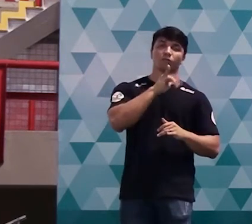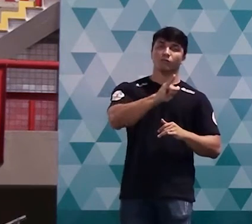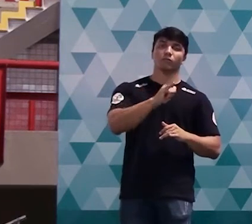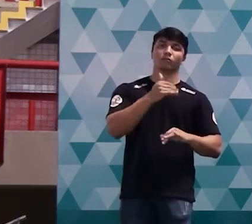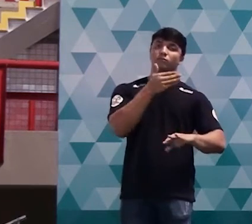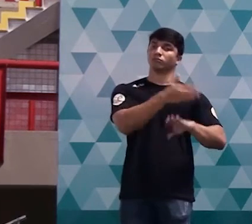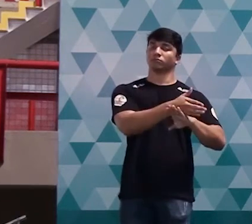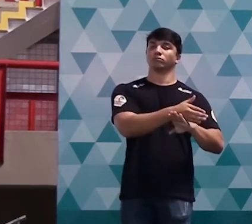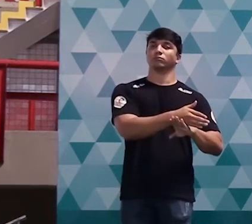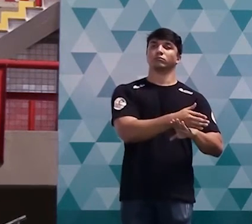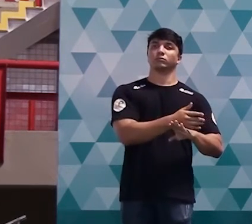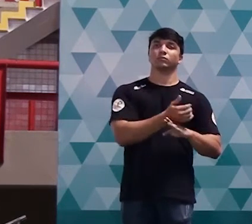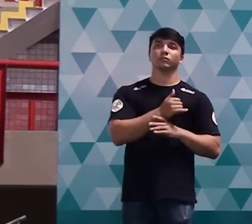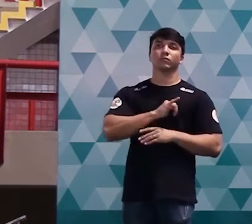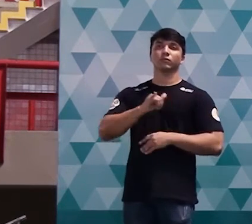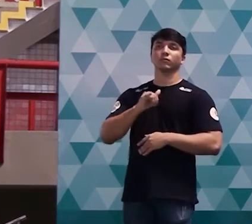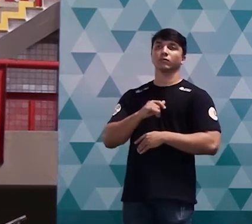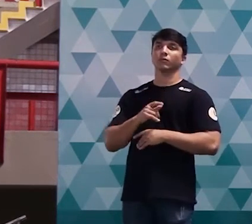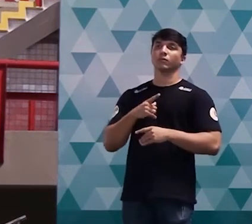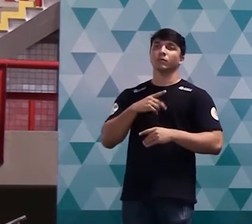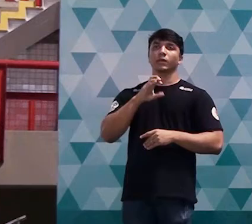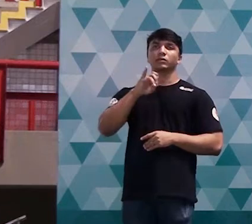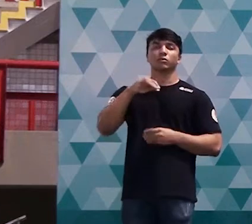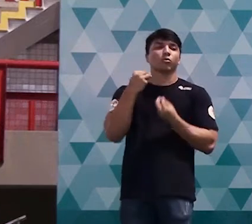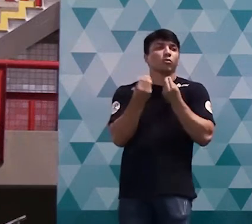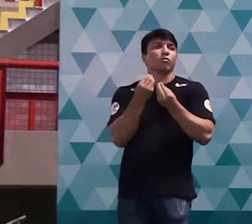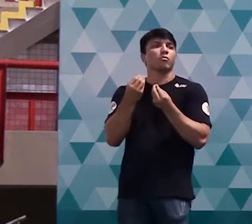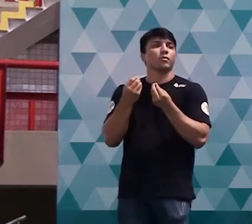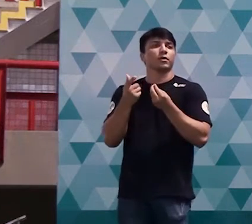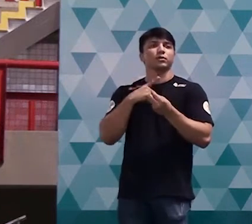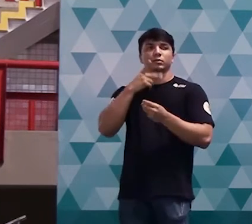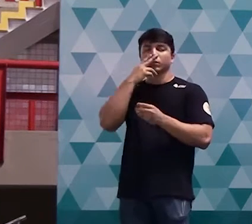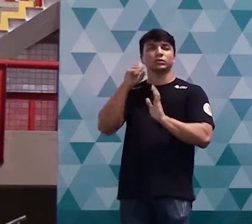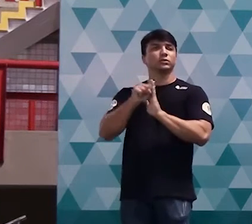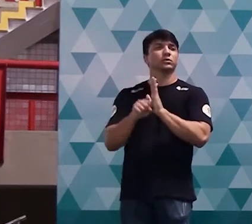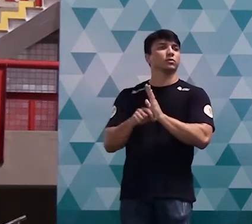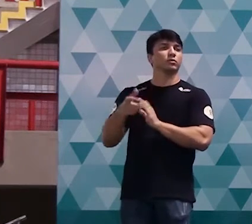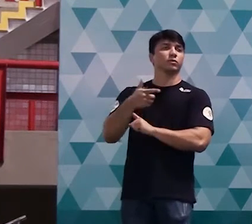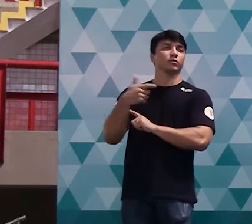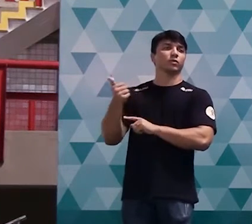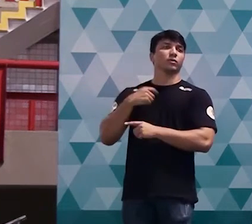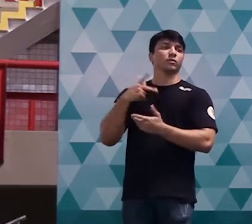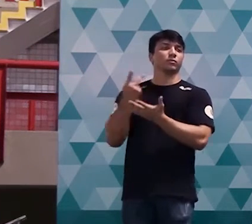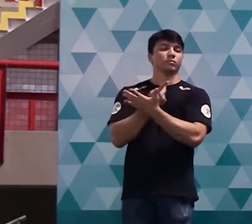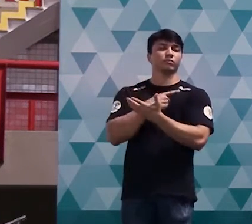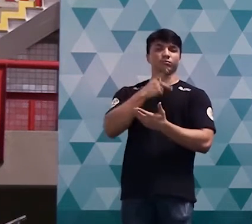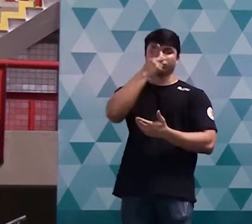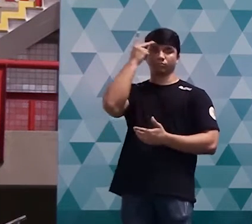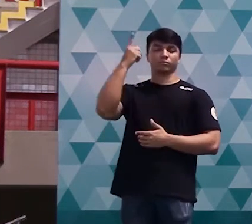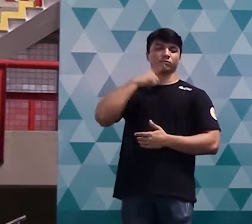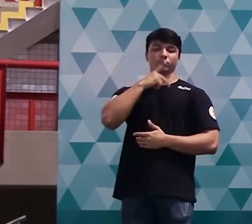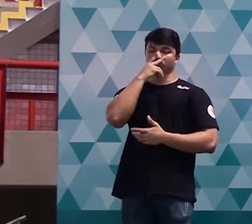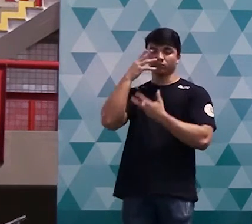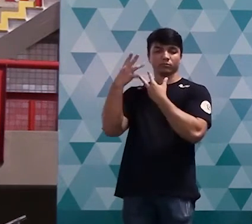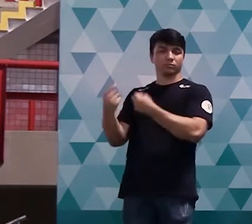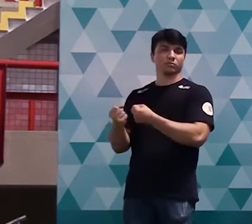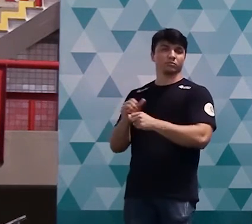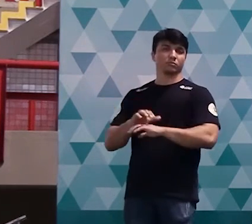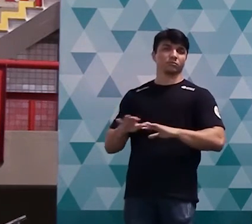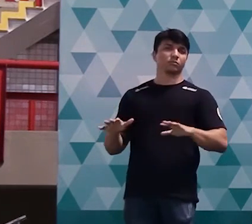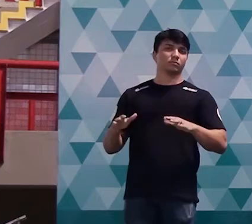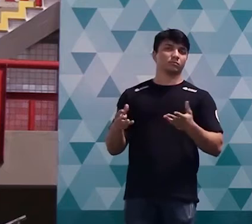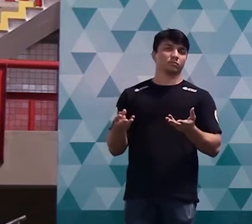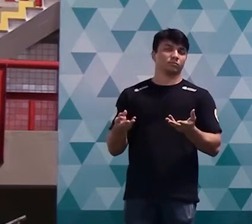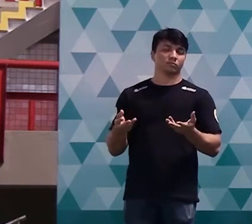marido batia nela. Ciliano, como é que pode, né? Nós estamos no século 21 e ainda tem pessoas que se submetem a uma situação